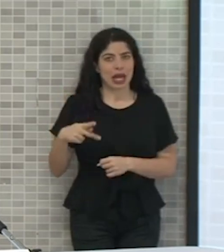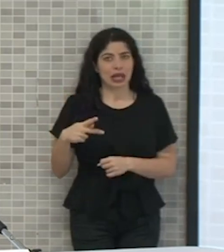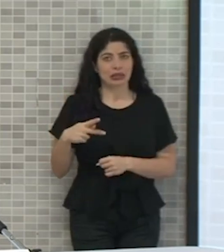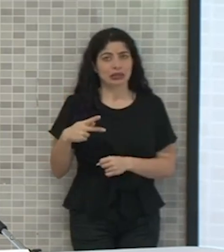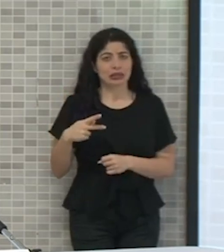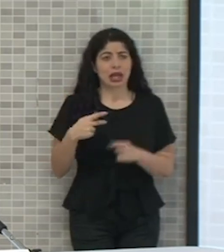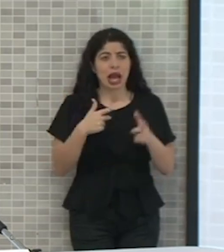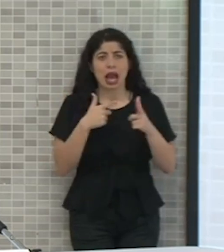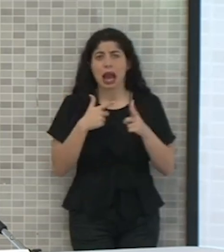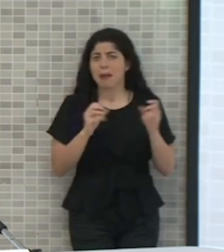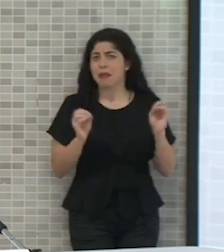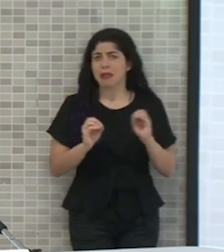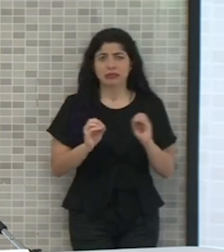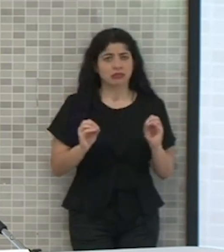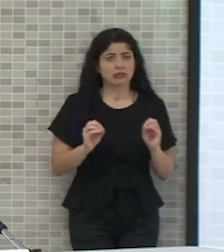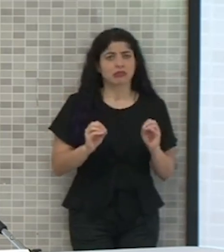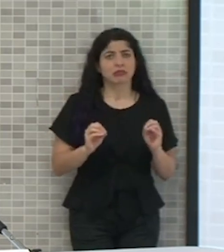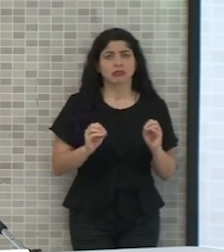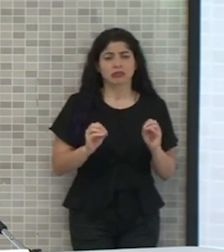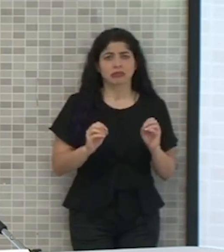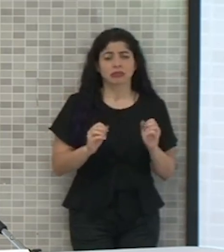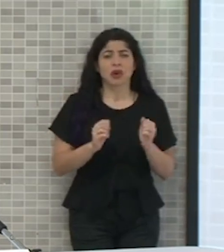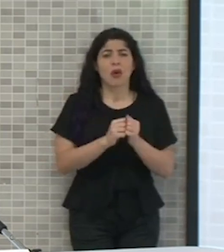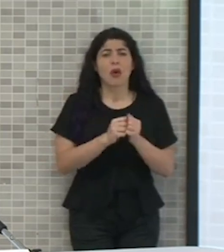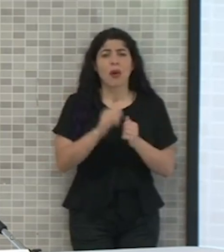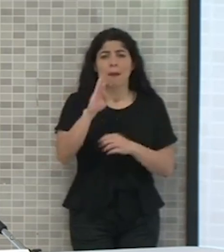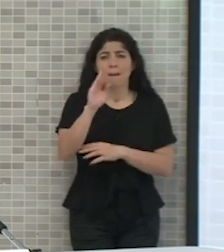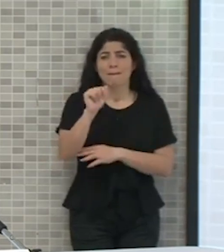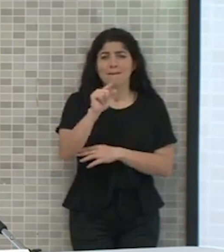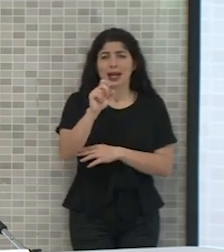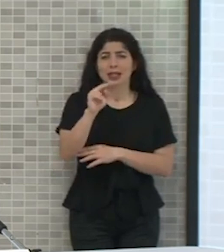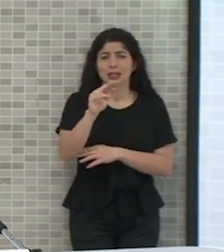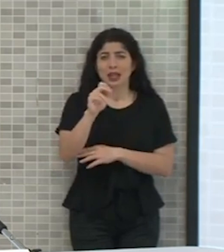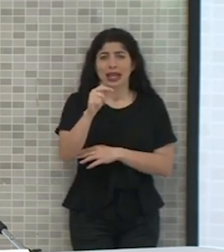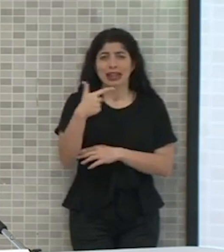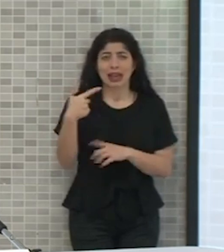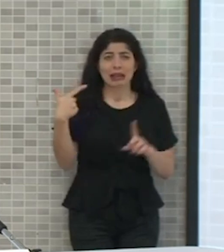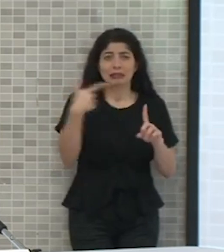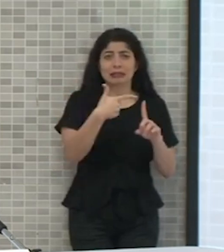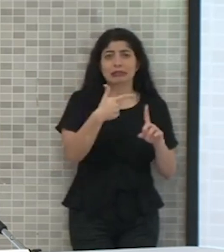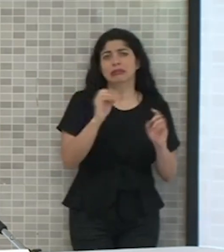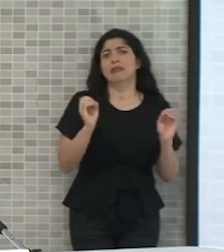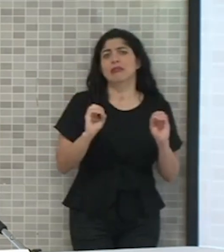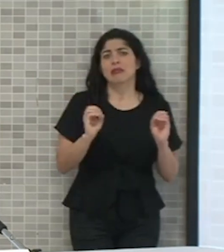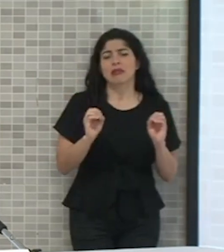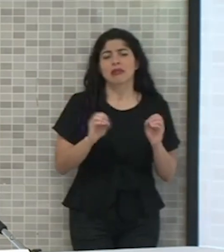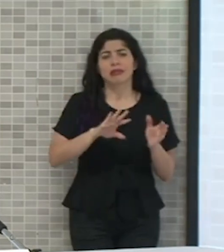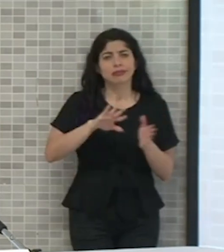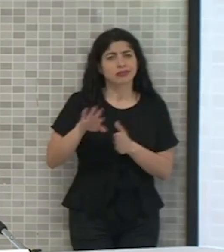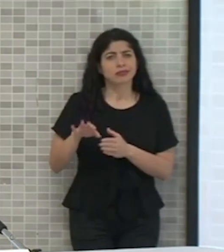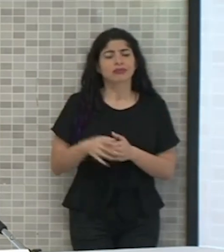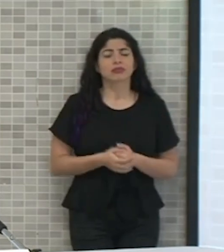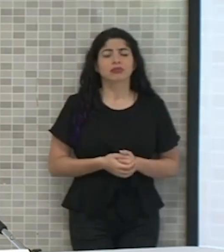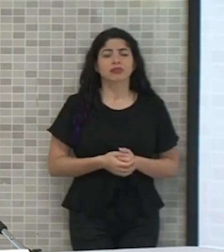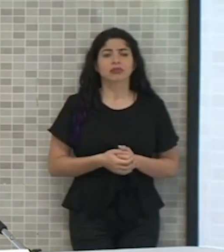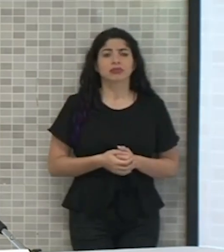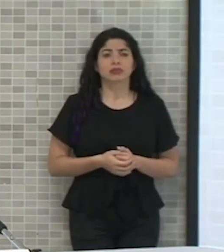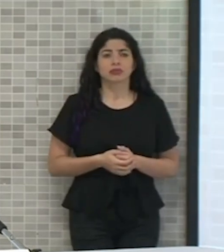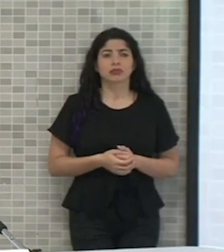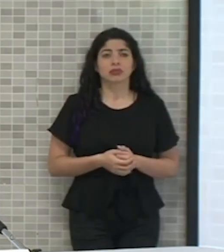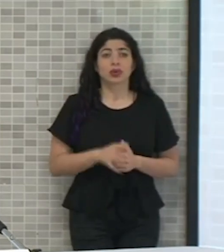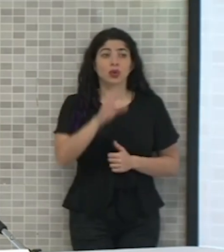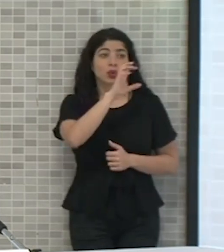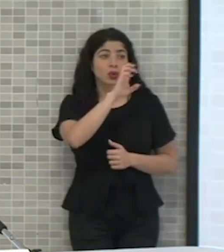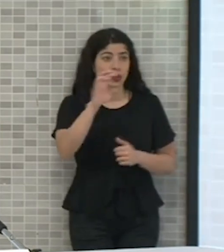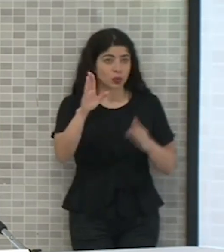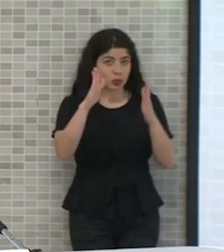fusil con una bayoneta apuntándonos. Los